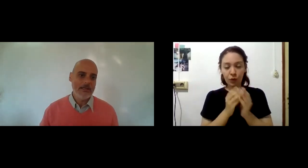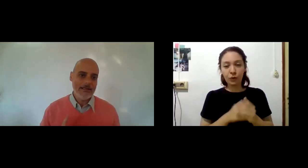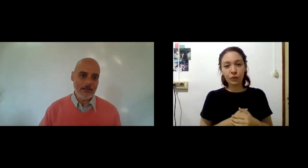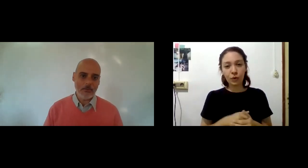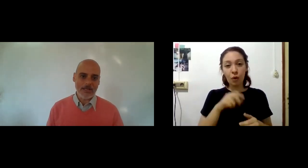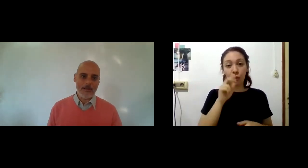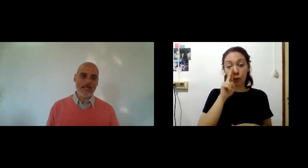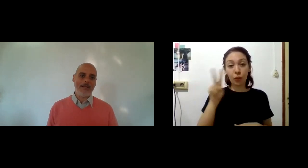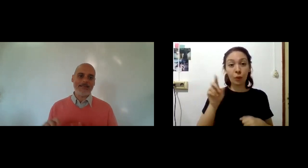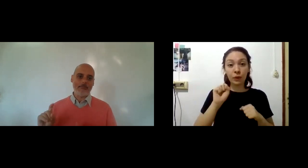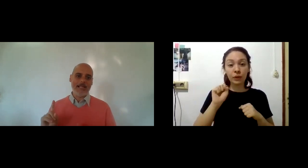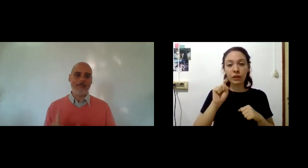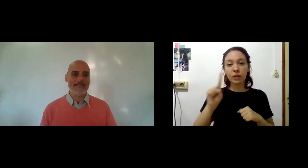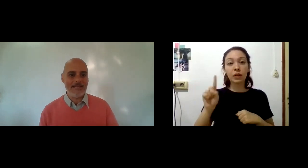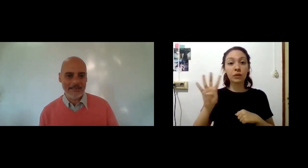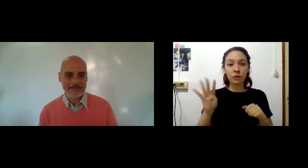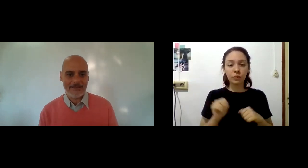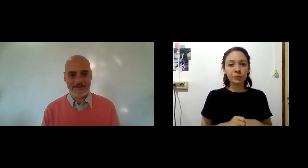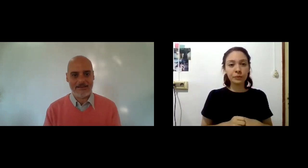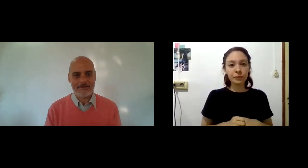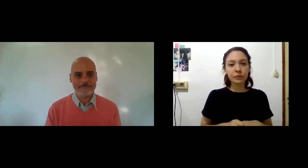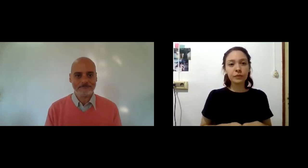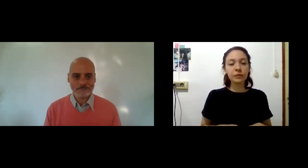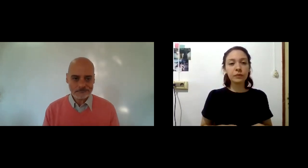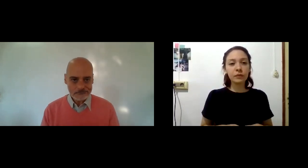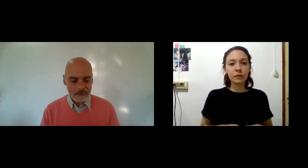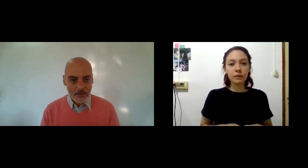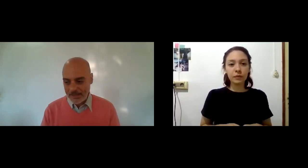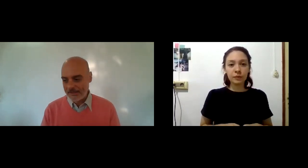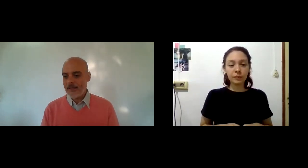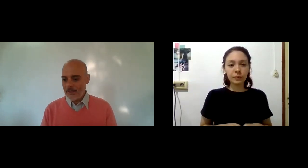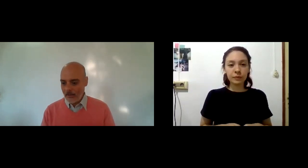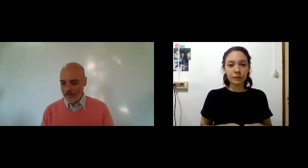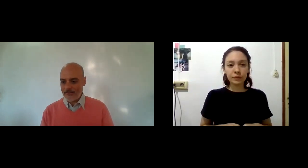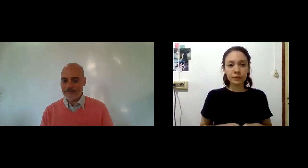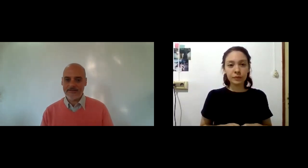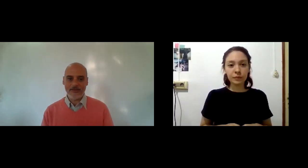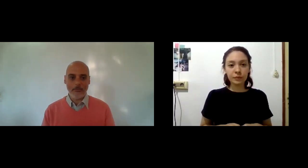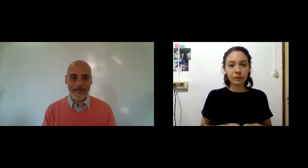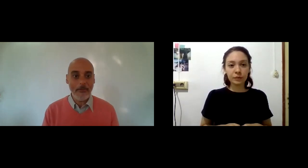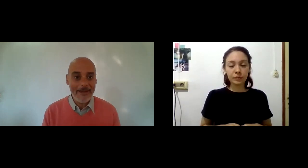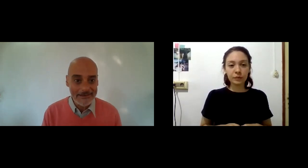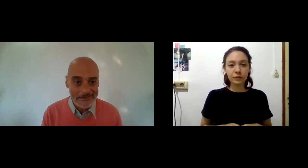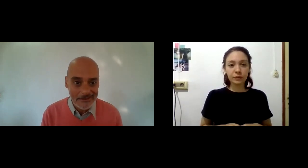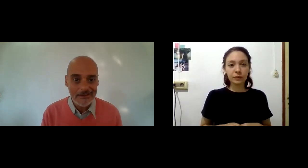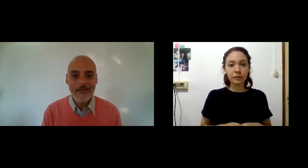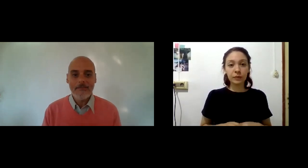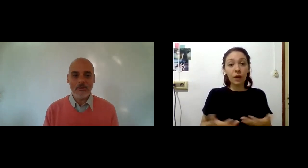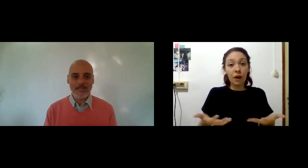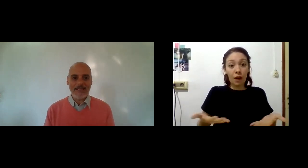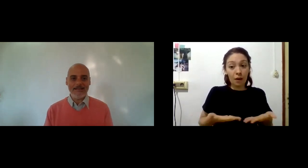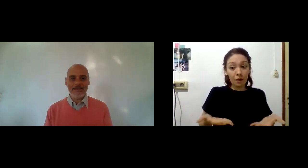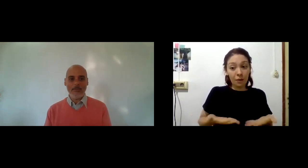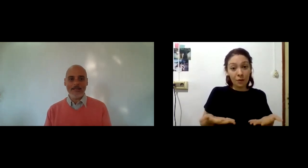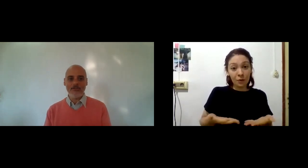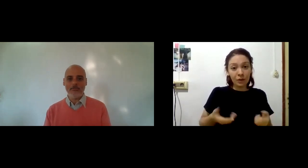estudios, los programas de las materias, etc. Bien, ahora, siendo menos 20, me